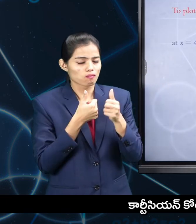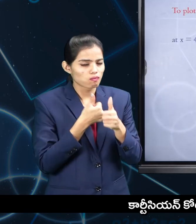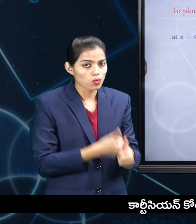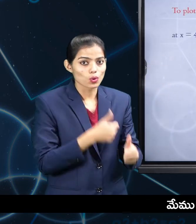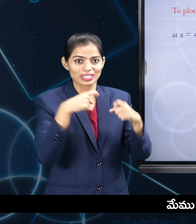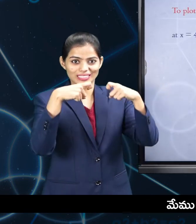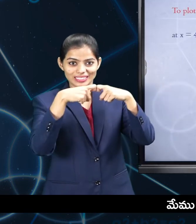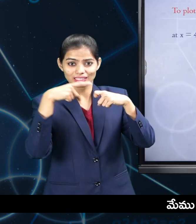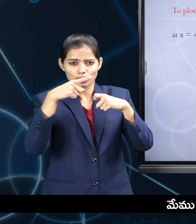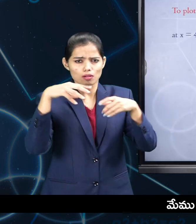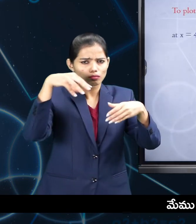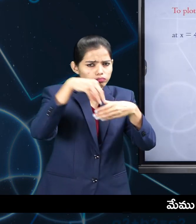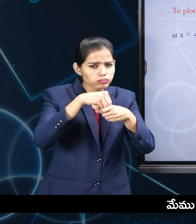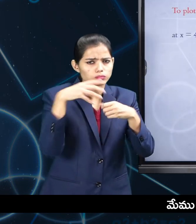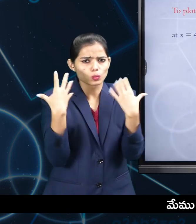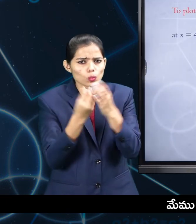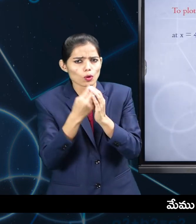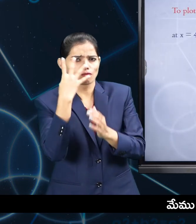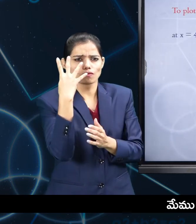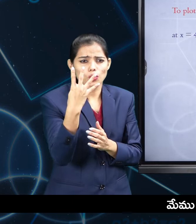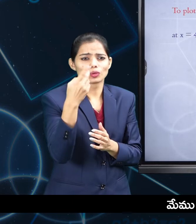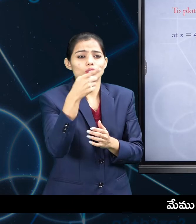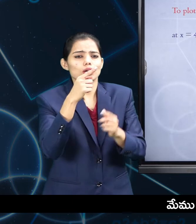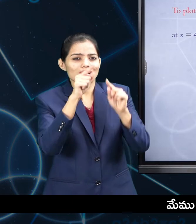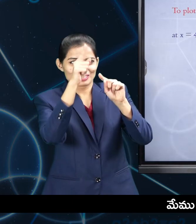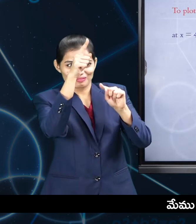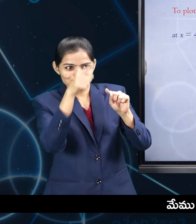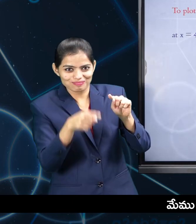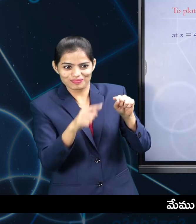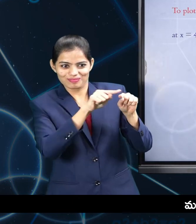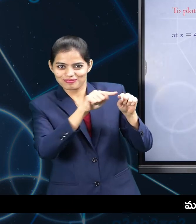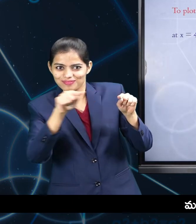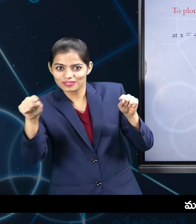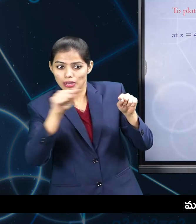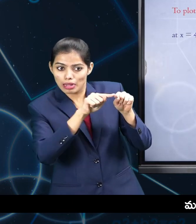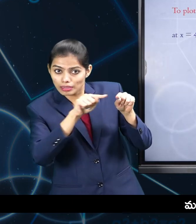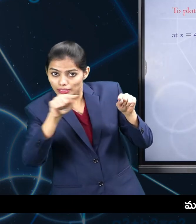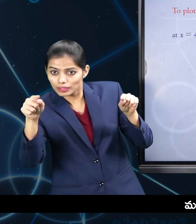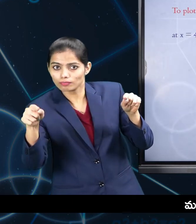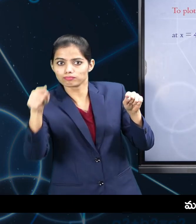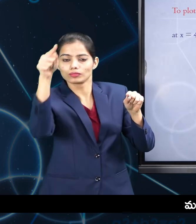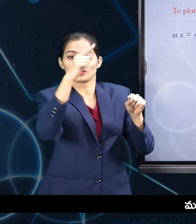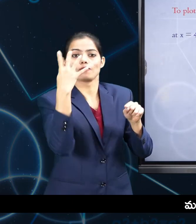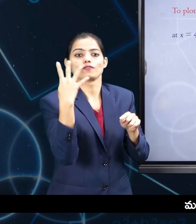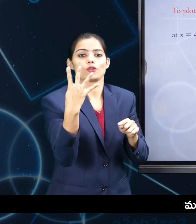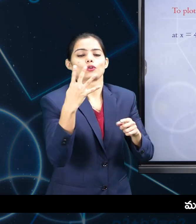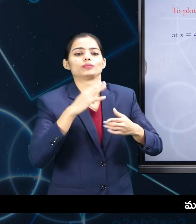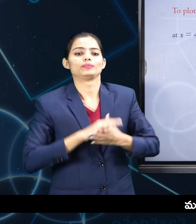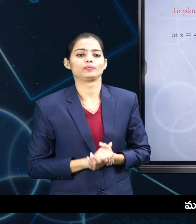చేయడానికి మనం 4కి చేరుకునే వరకు x అక్షాన్ని అనుసరిస్తాము మరియు x = 4 వద్ద నిలువు